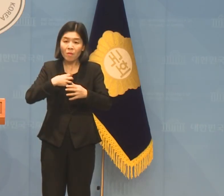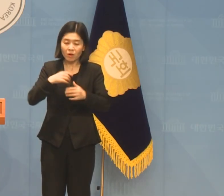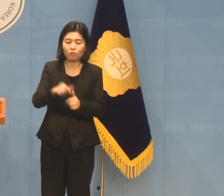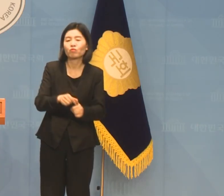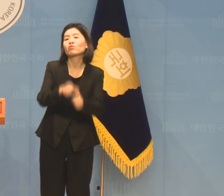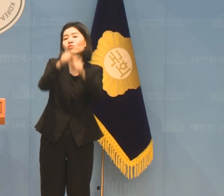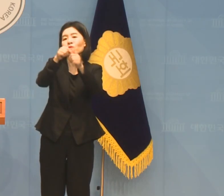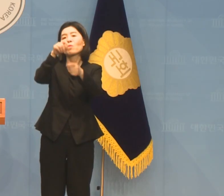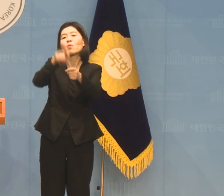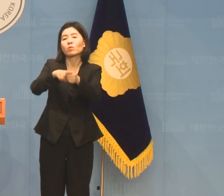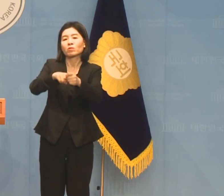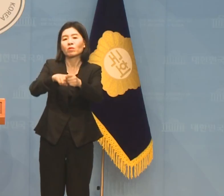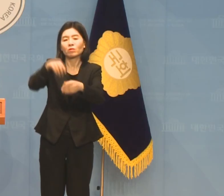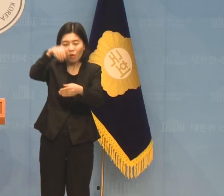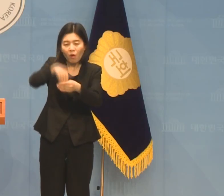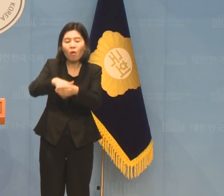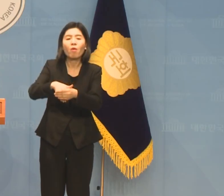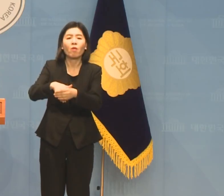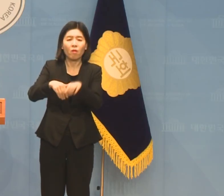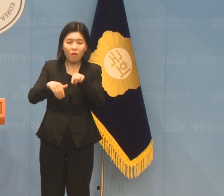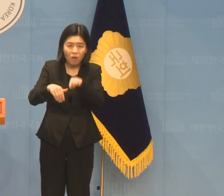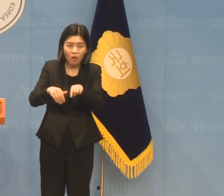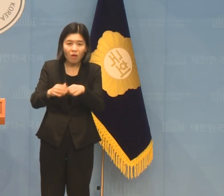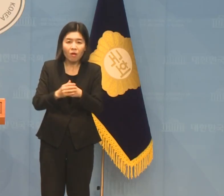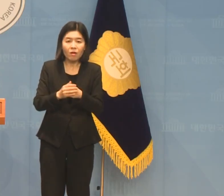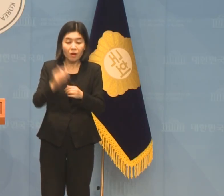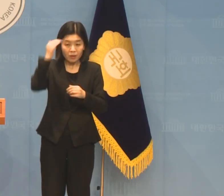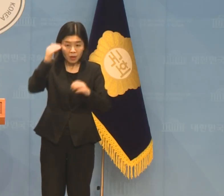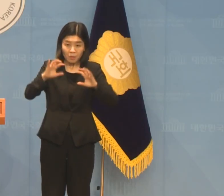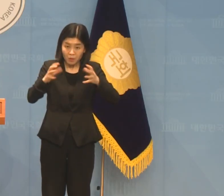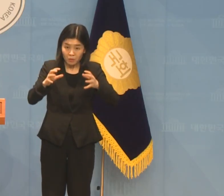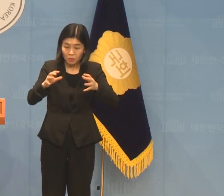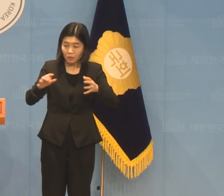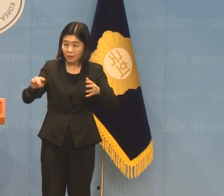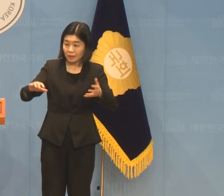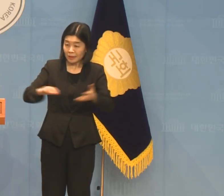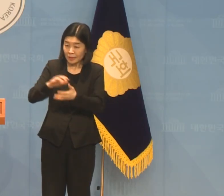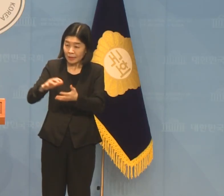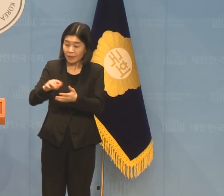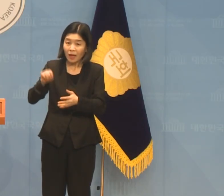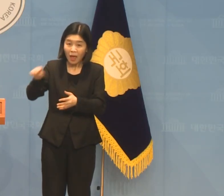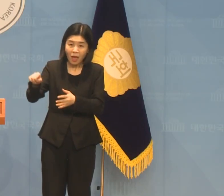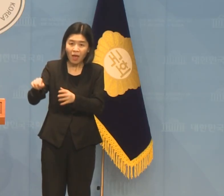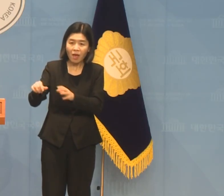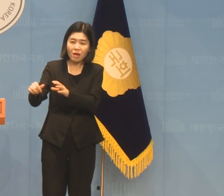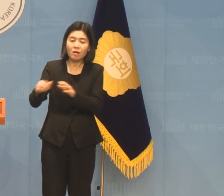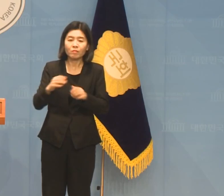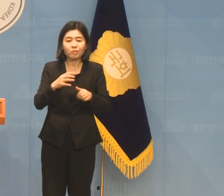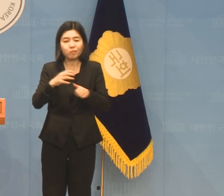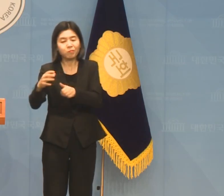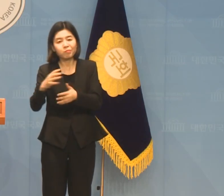대한민국이 내란 세력의 준동에 더 이상 유린당할 수 없습니다.